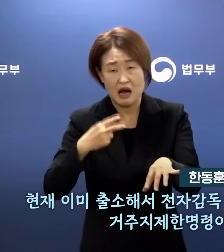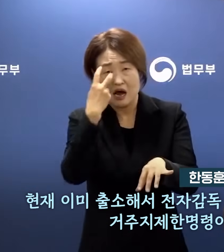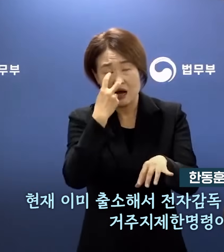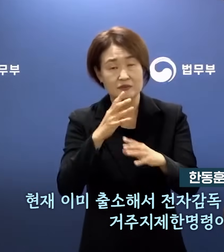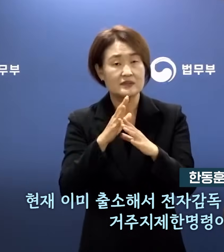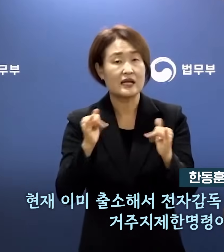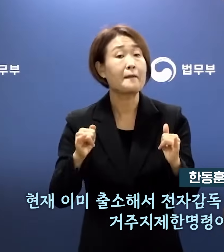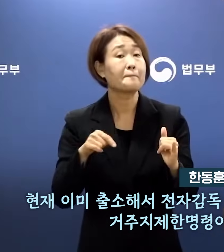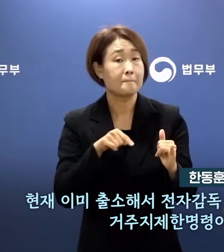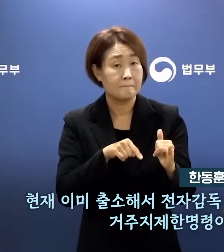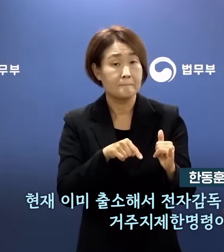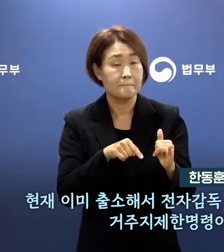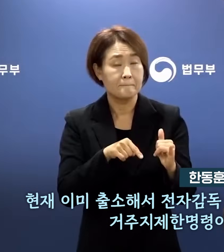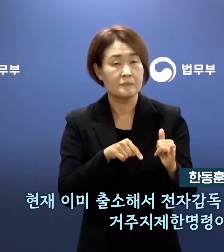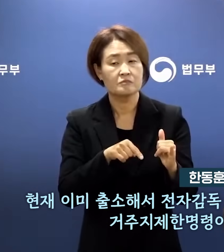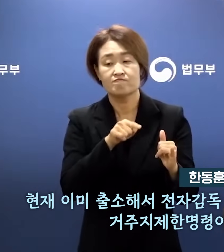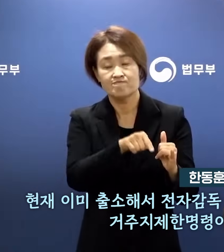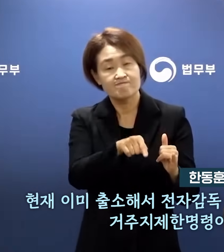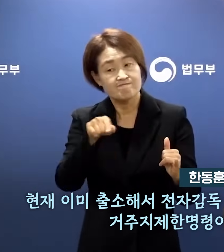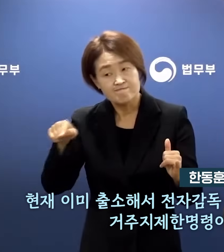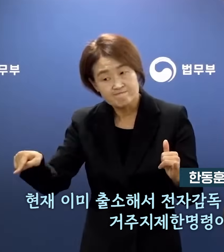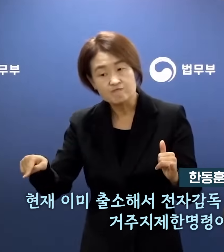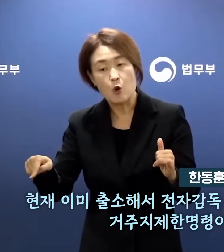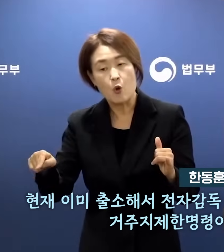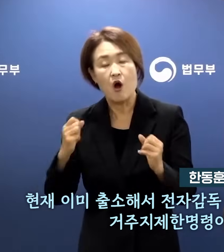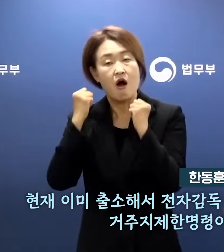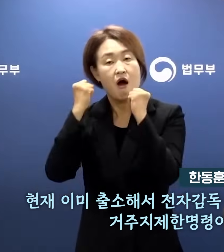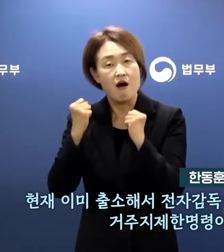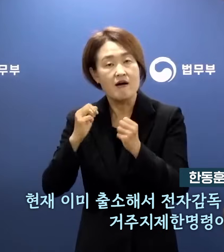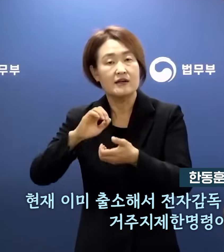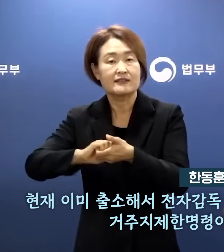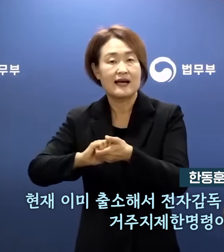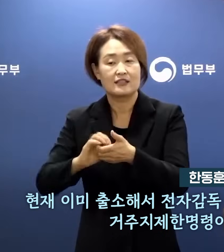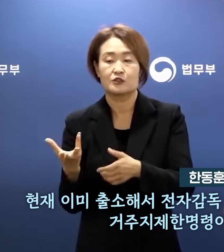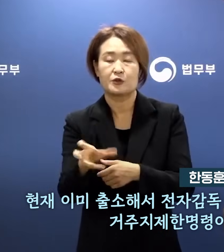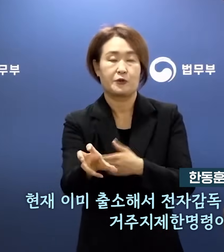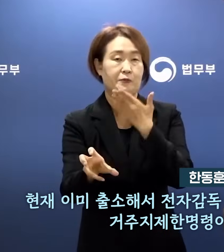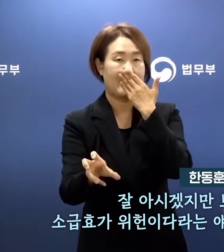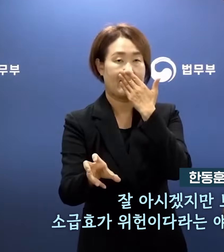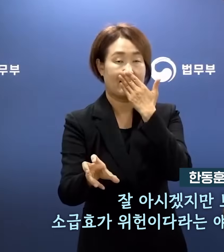고위험 성범죄자에 대해서도 거주지 제한 명령이 적용될 수 있습니다.